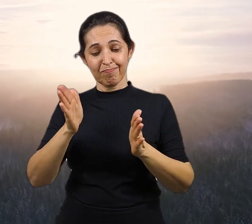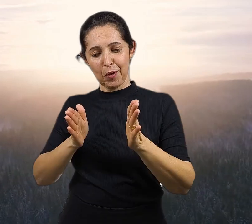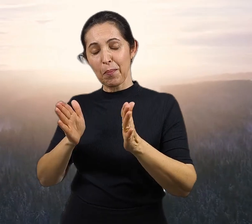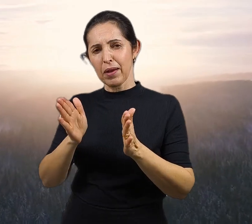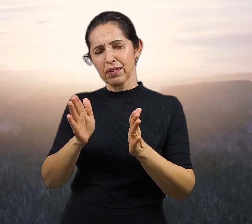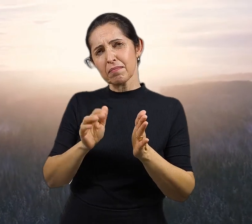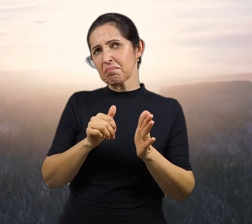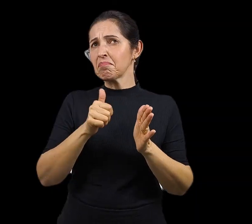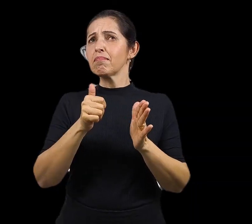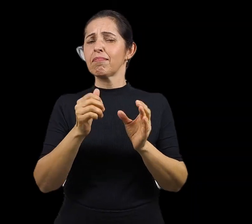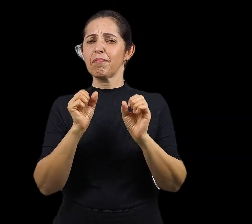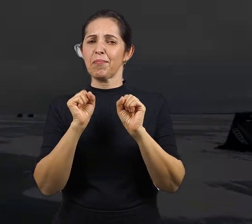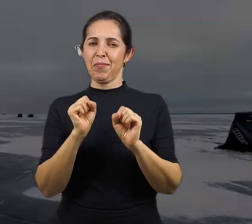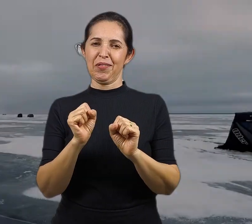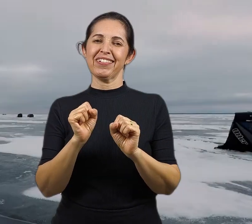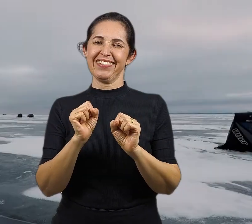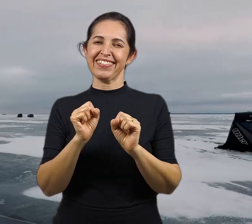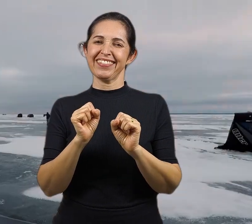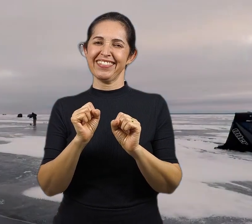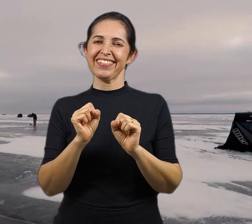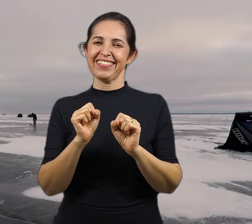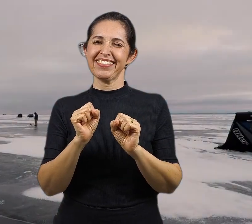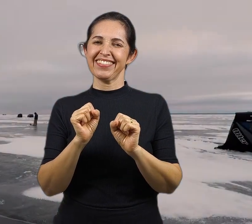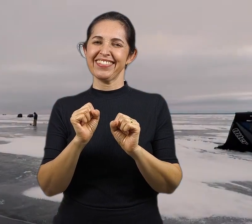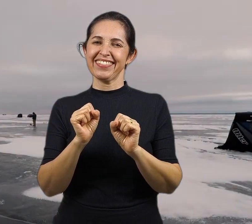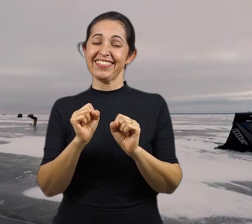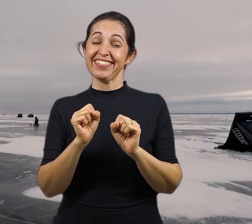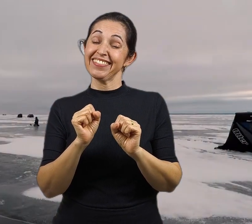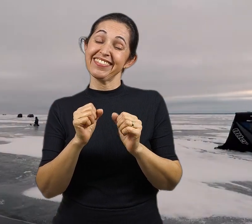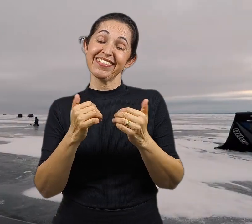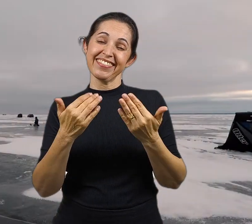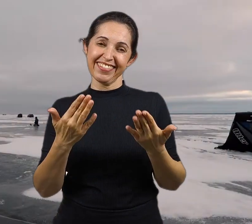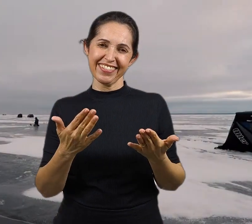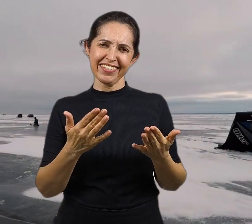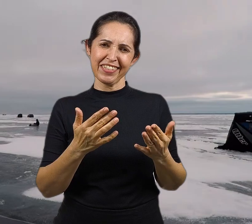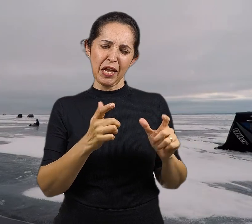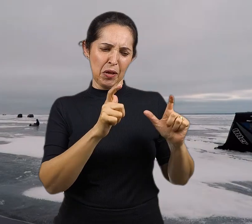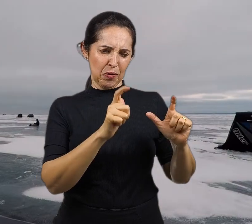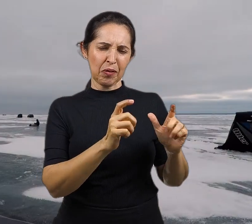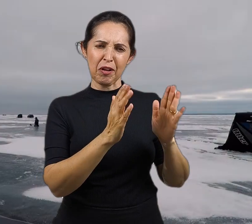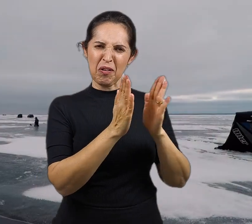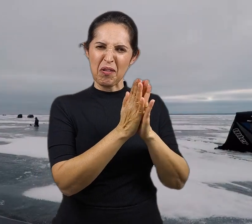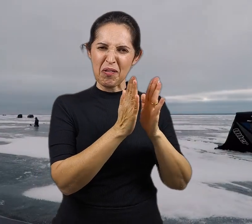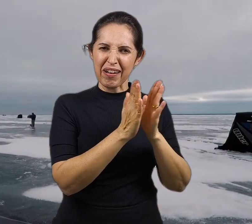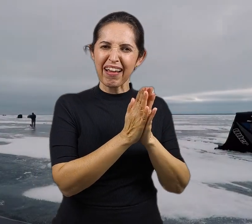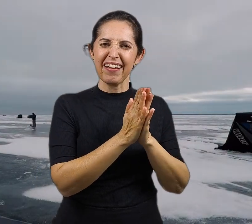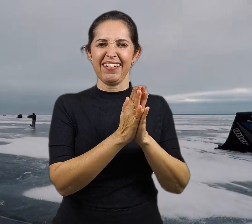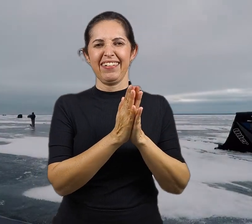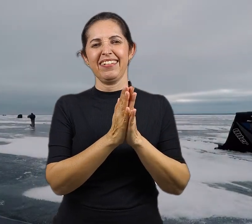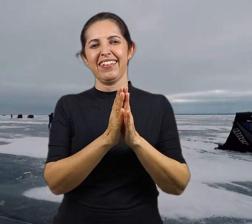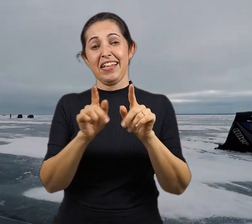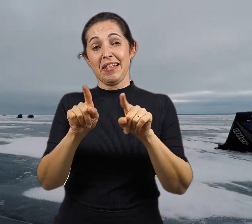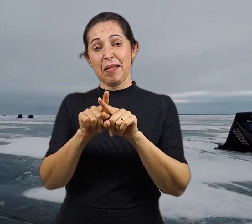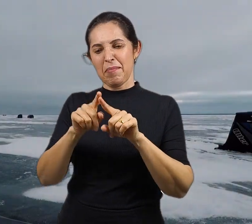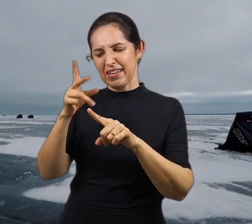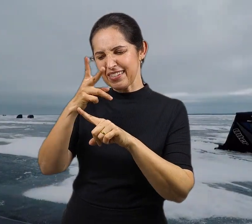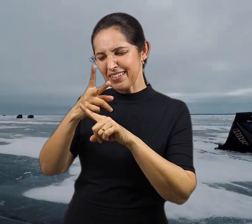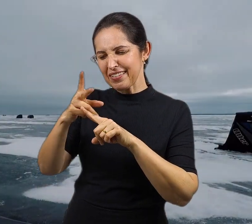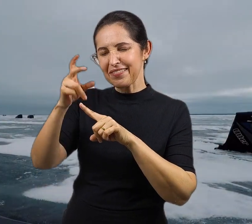É terra de montes e de vales. De chuva dos céus beberás as águas. Agora, em